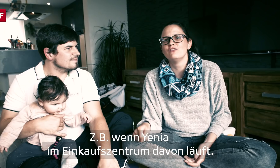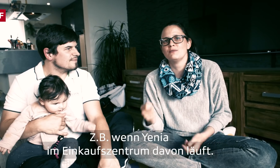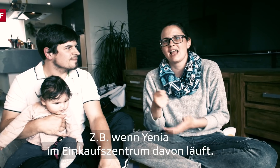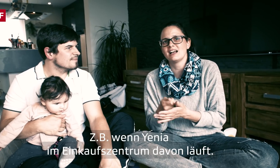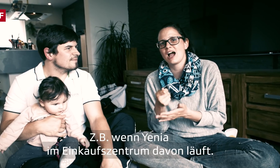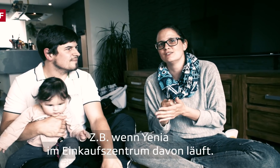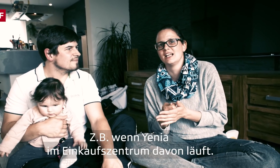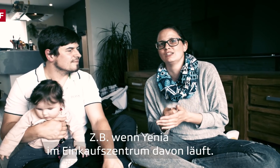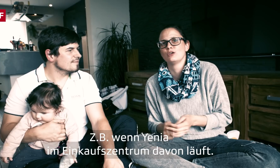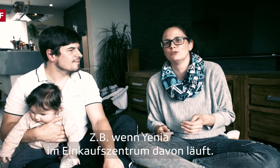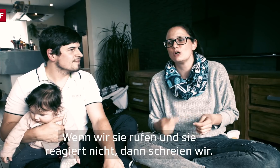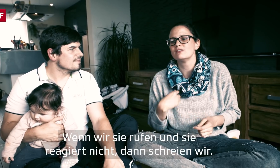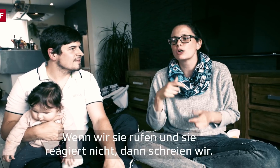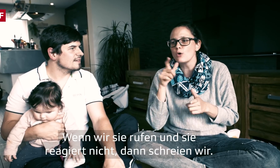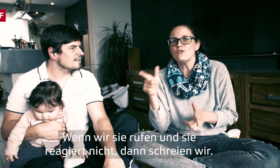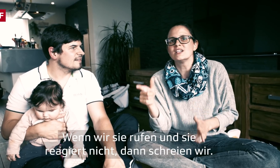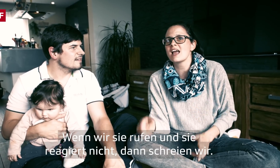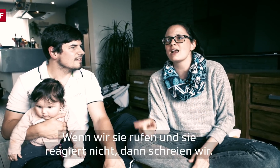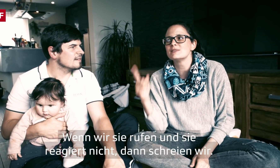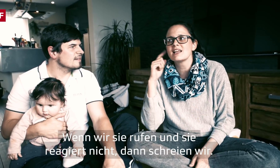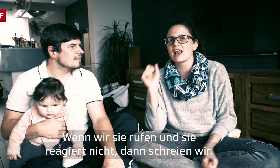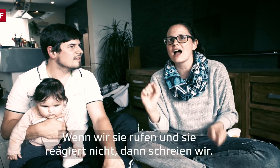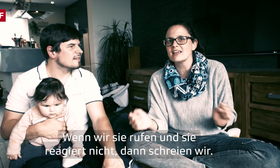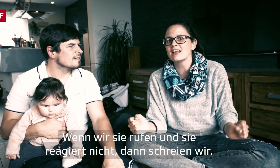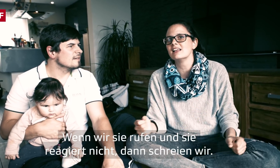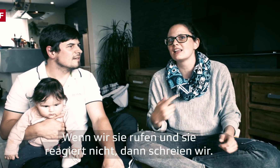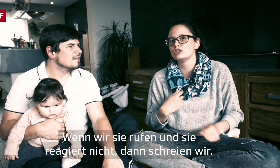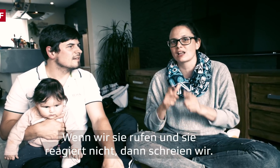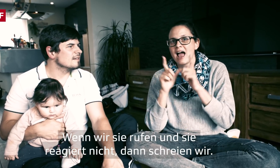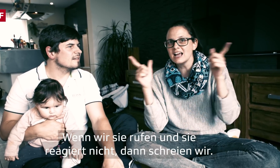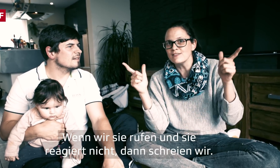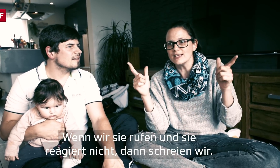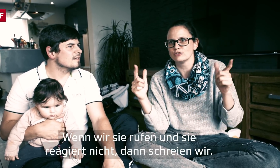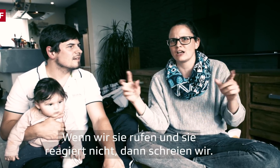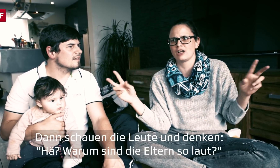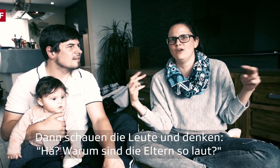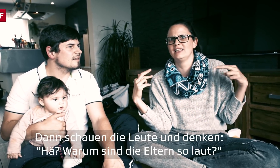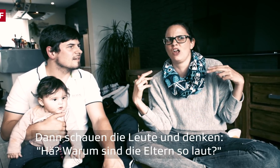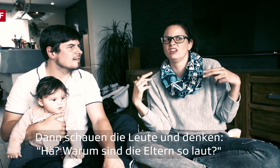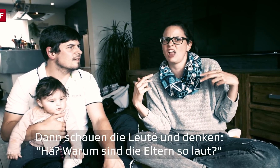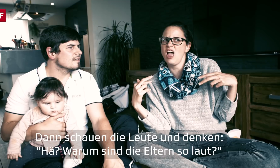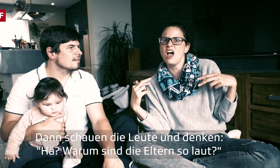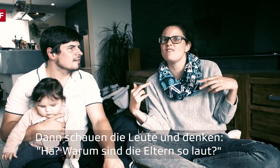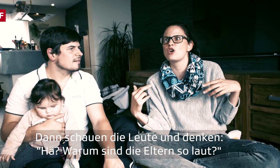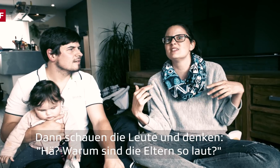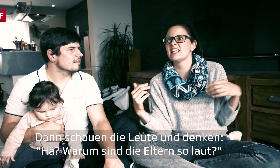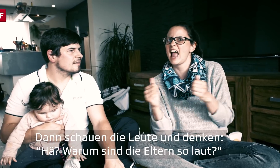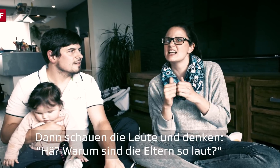dem Einkaufszentrum und wir rufen, je nachdem, reagiert nicht, dann schreien wir und dann schauen die Leute, hä, warum ist die Nase